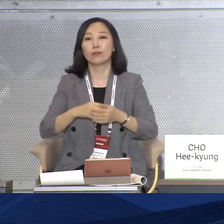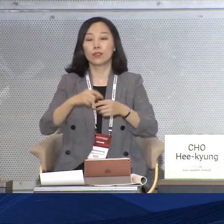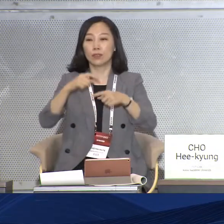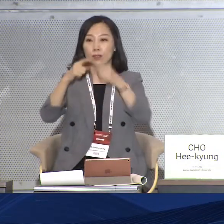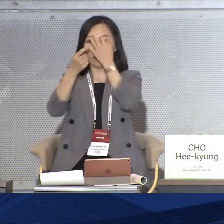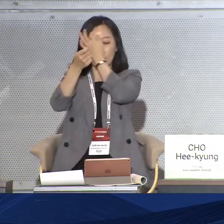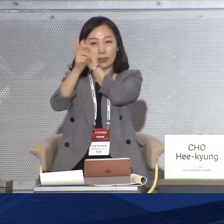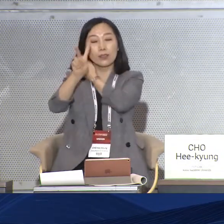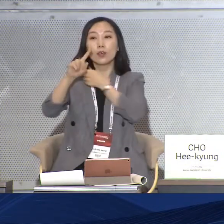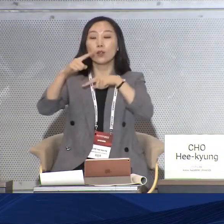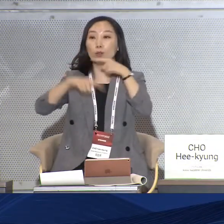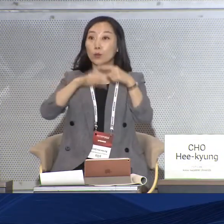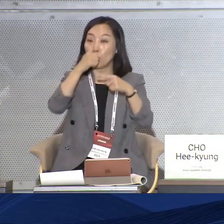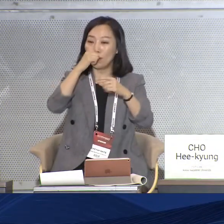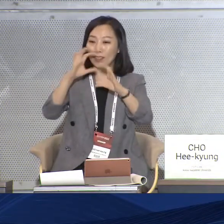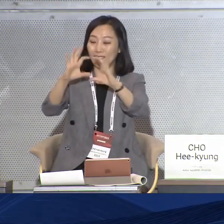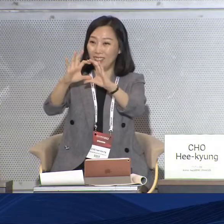필요합니다.